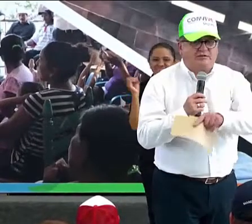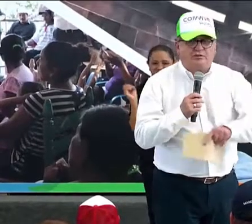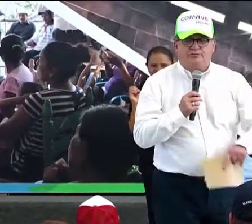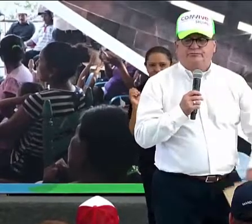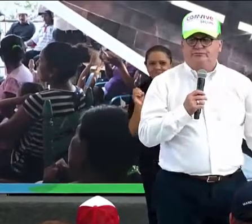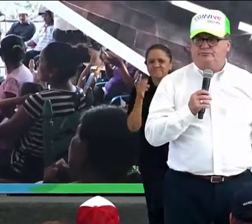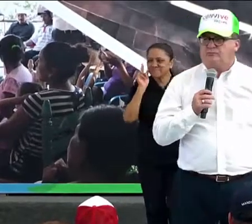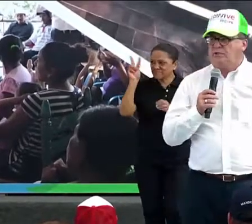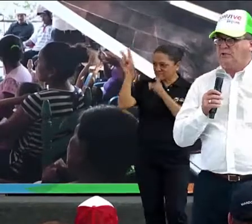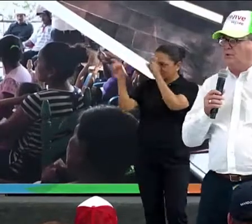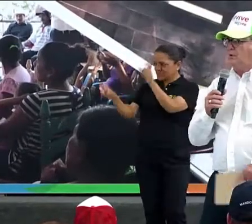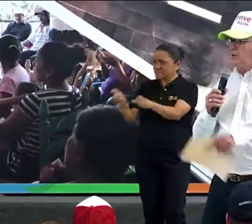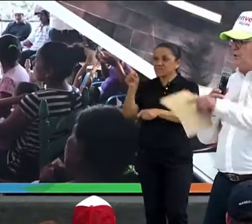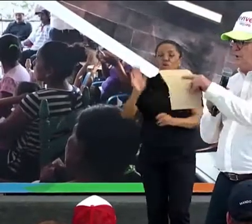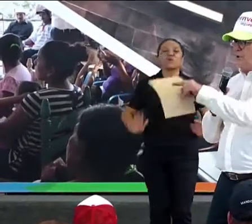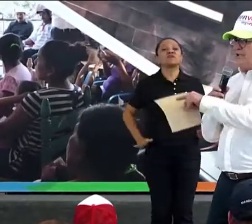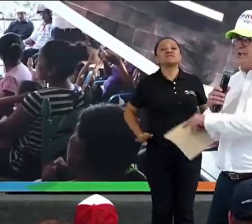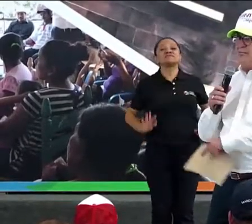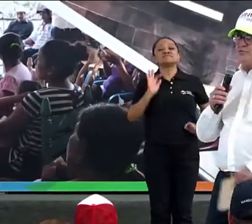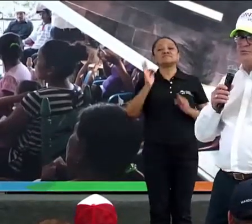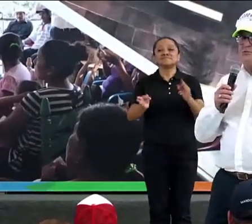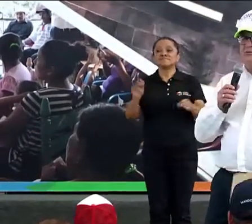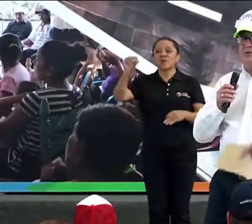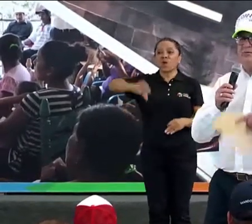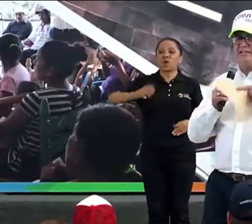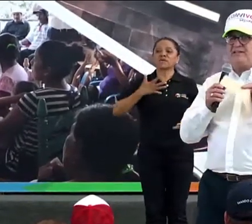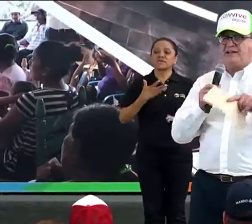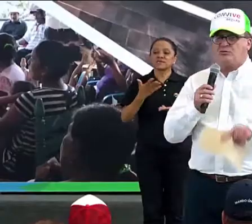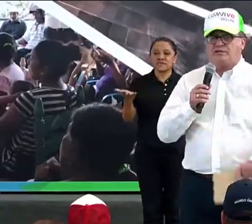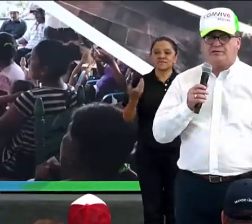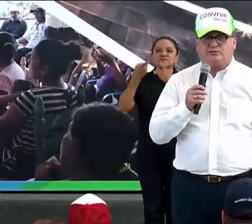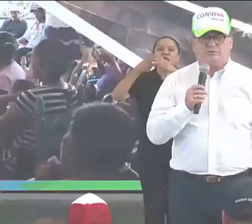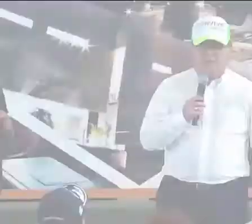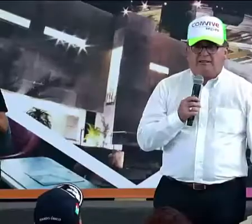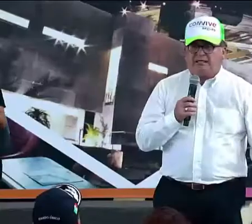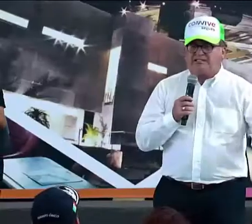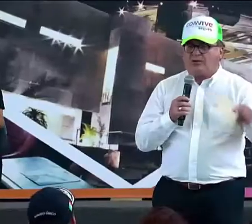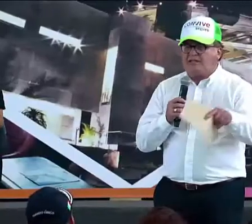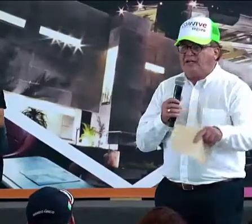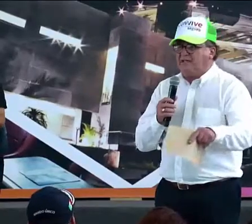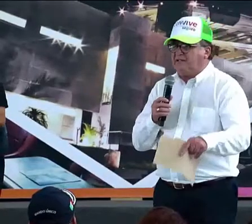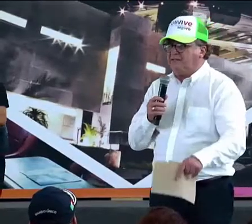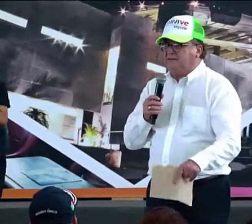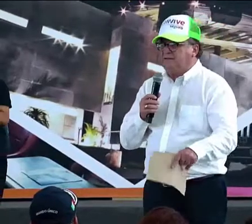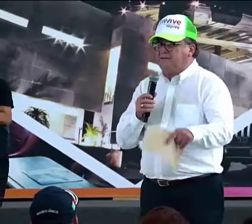Su actitud y lo que hoy tenemos empieza a dar resultados. Y hasta